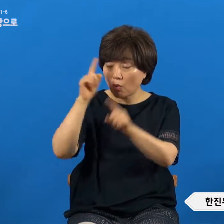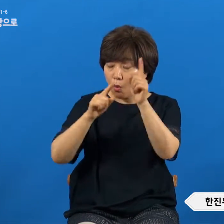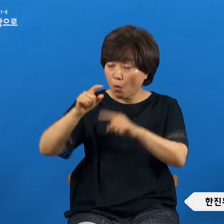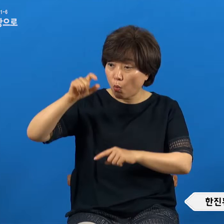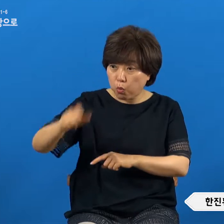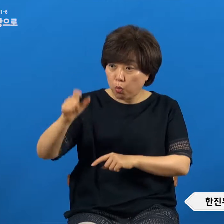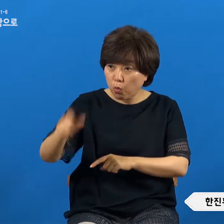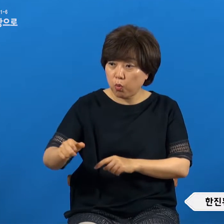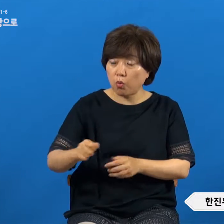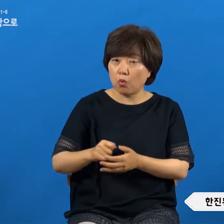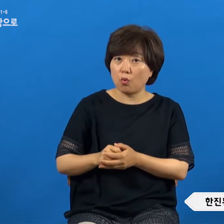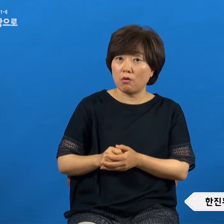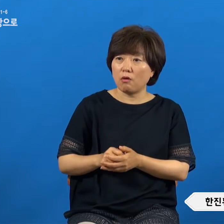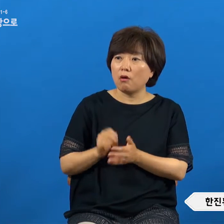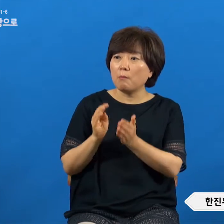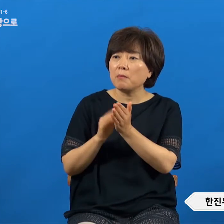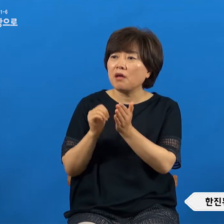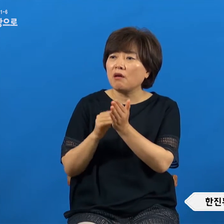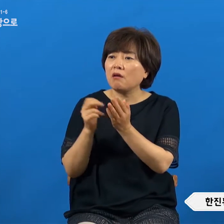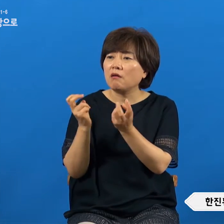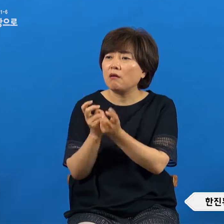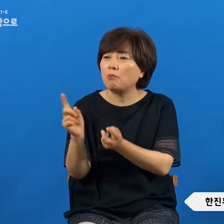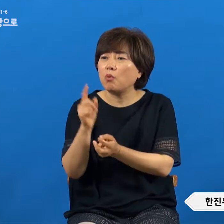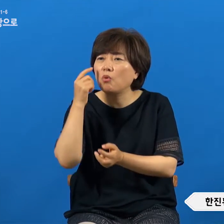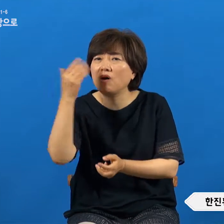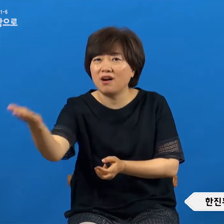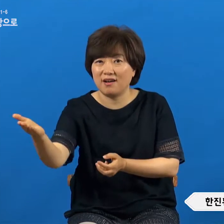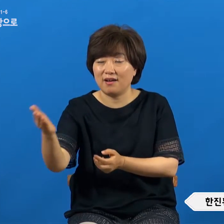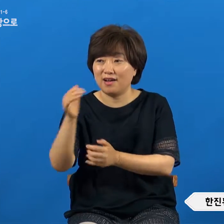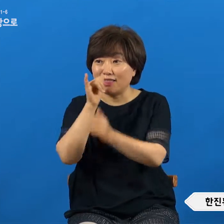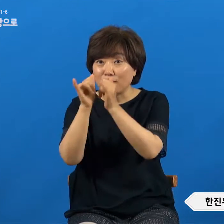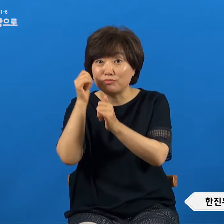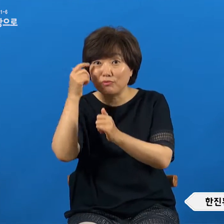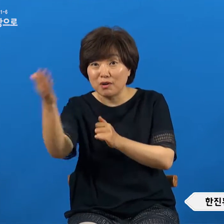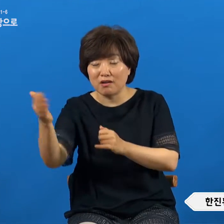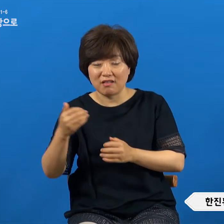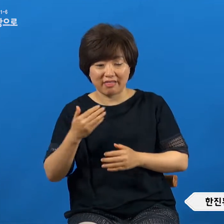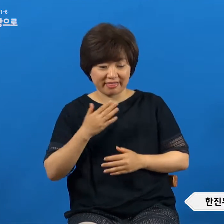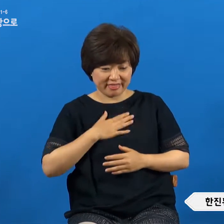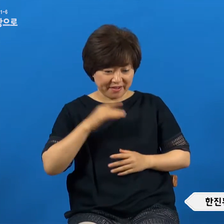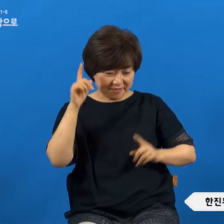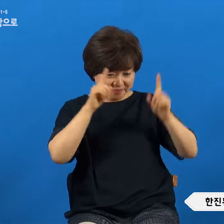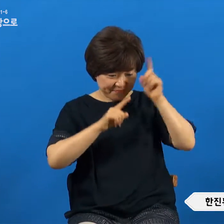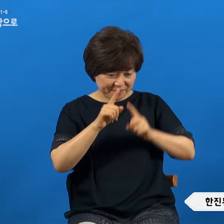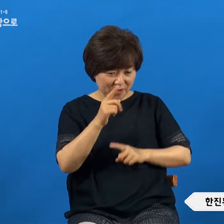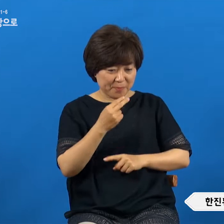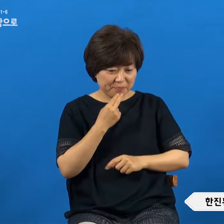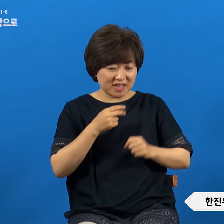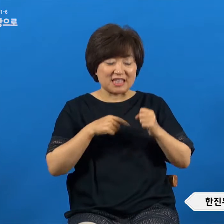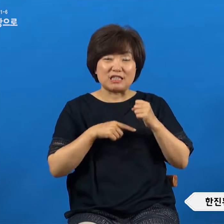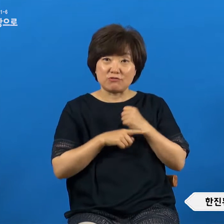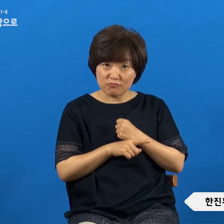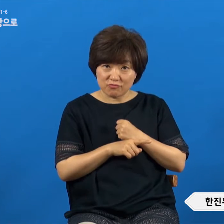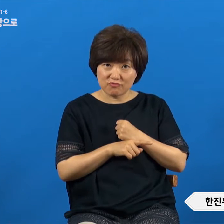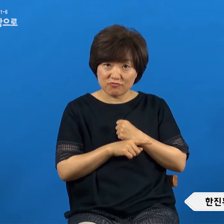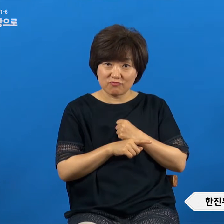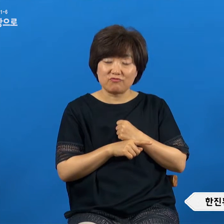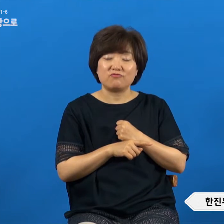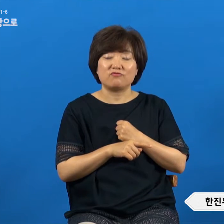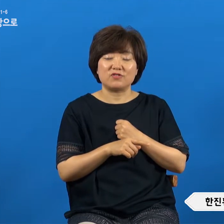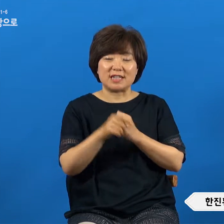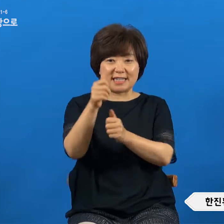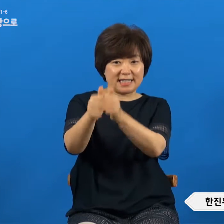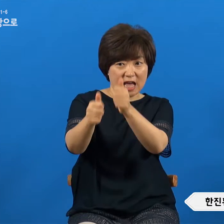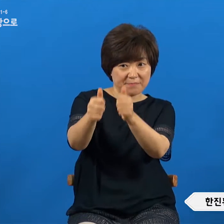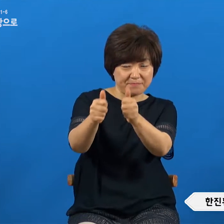어째서 그런지 비결을 물어봤더니 마이클 조던이 자기가 부상이 없는 이유는